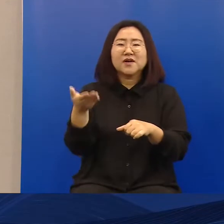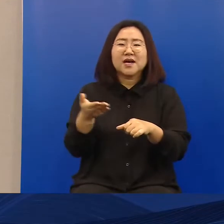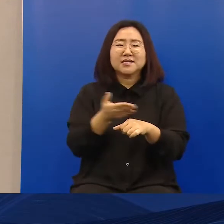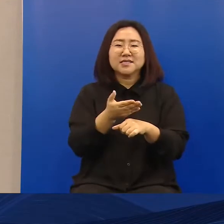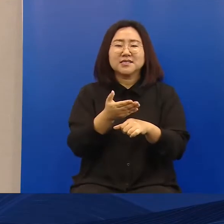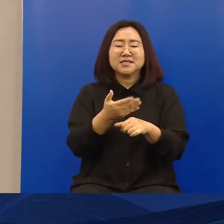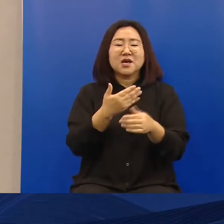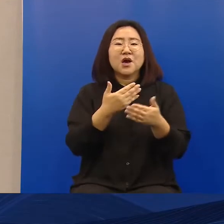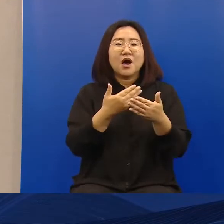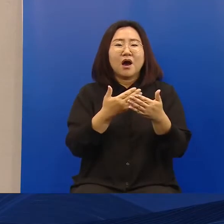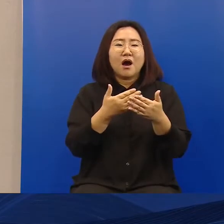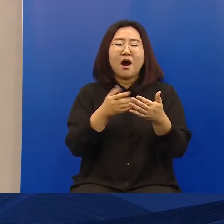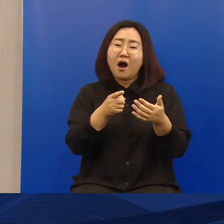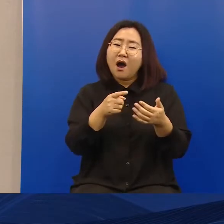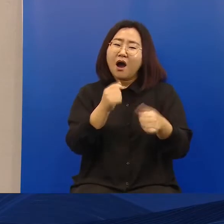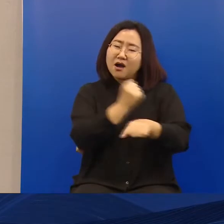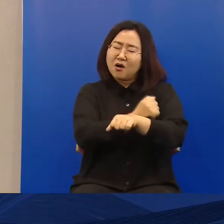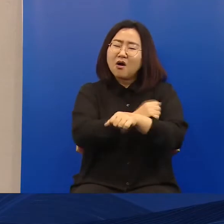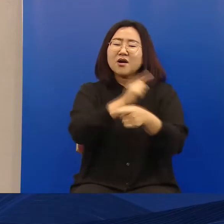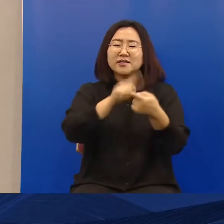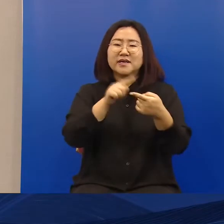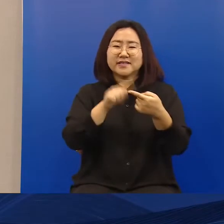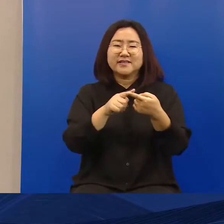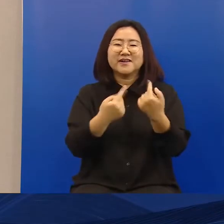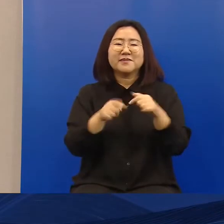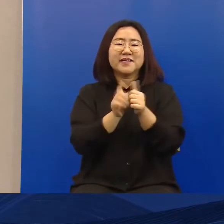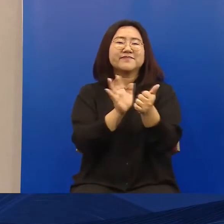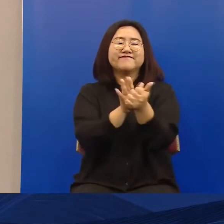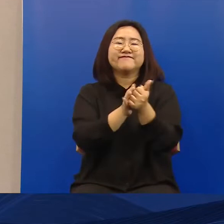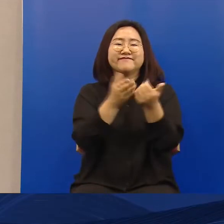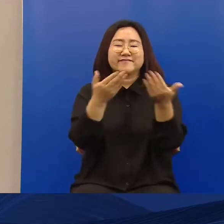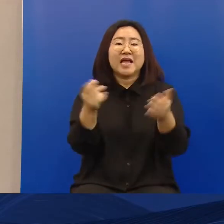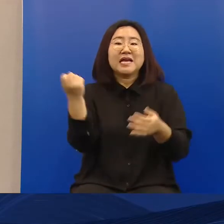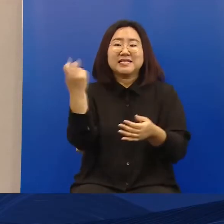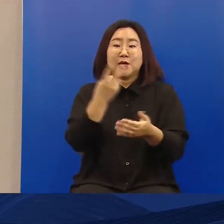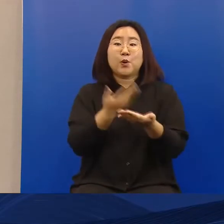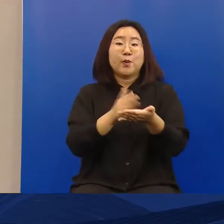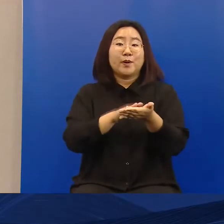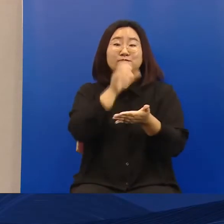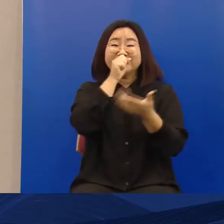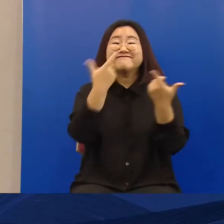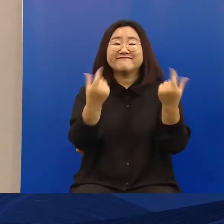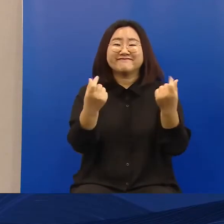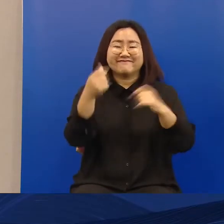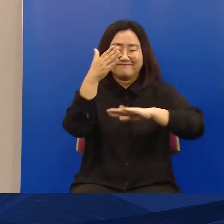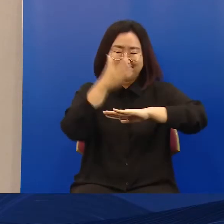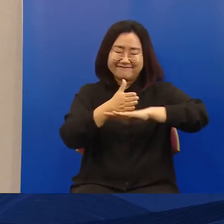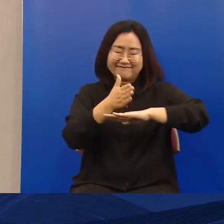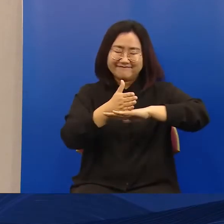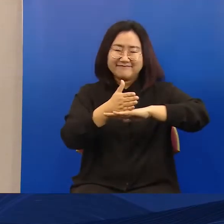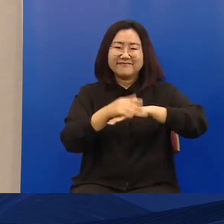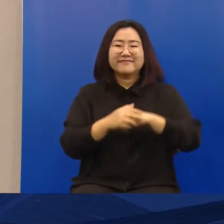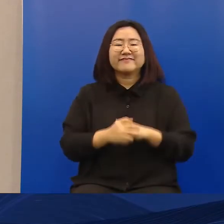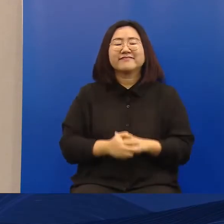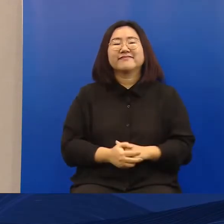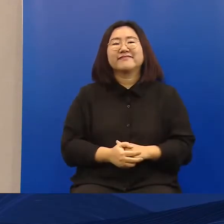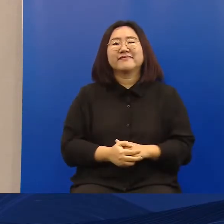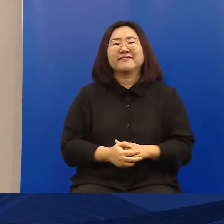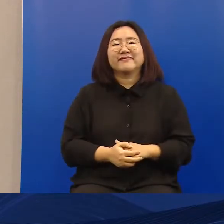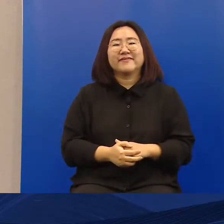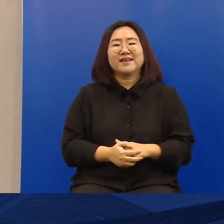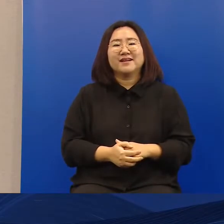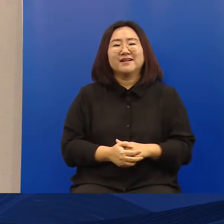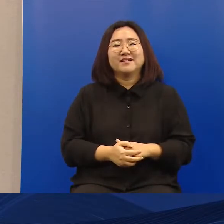여러분들의 열의에 지지를 보내고 함께 응원하면서 새롭게 개선해 나가도록 하겠습니다. 감사합니다. 네,